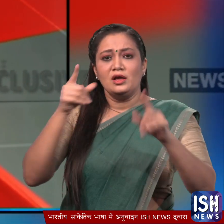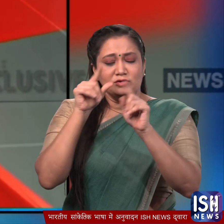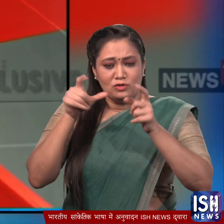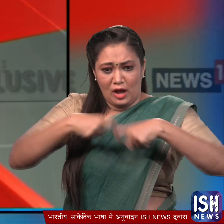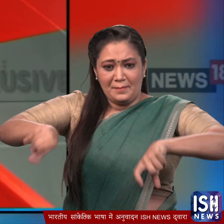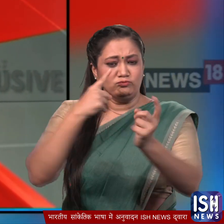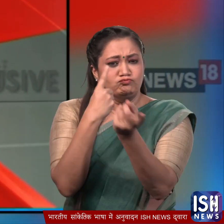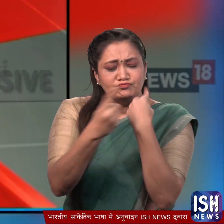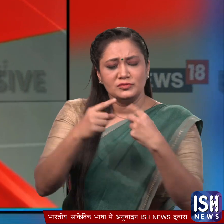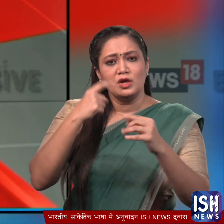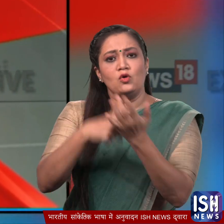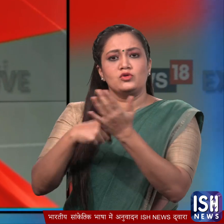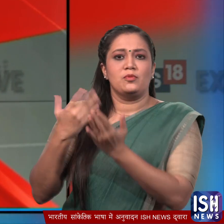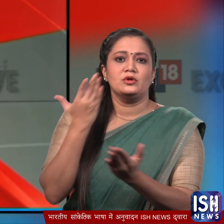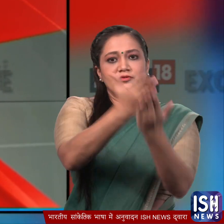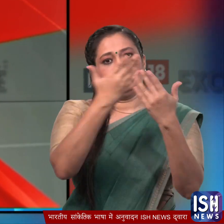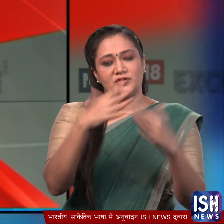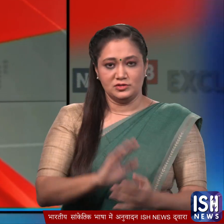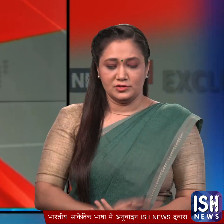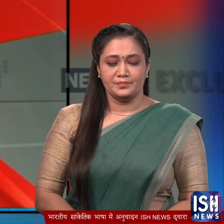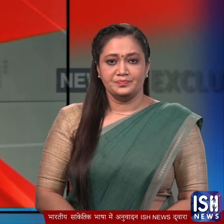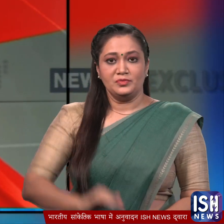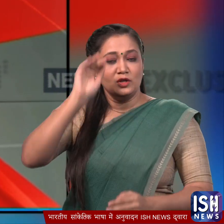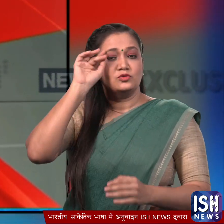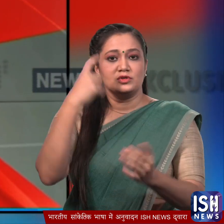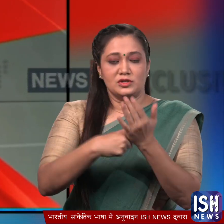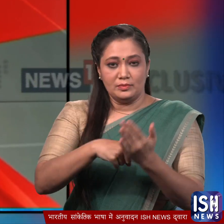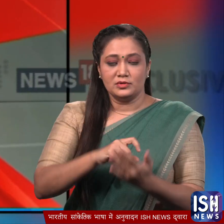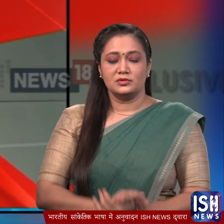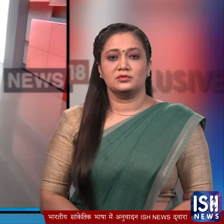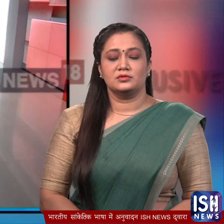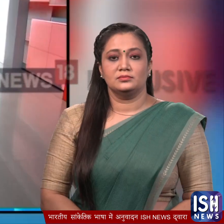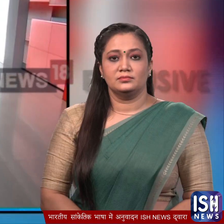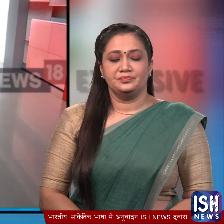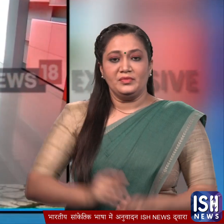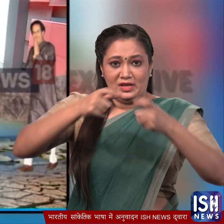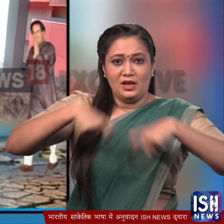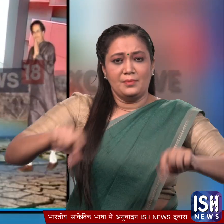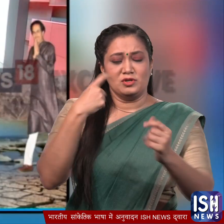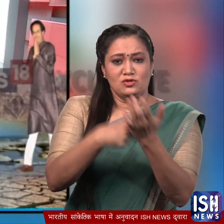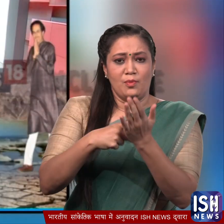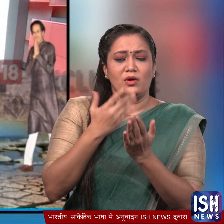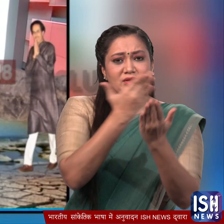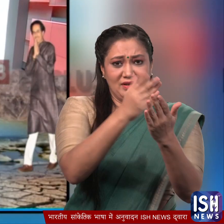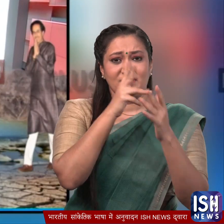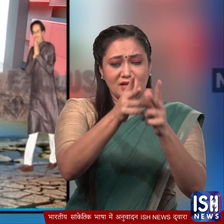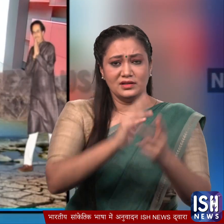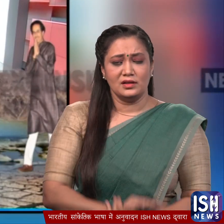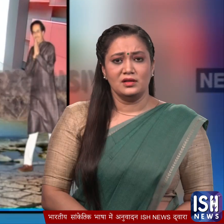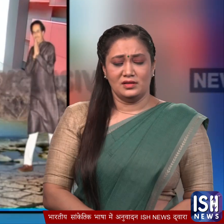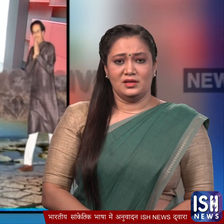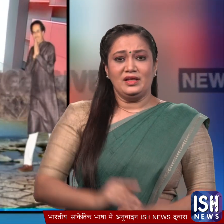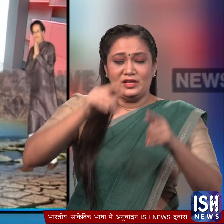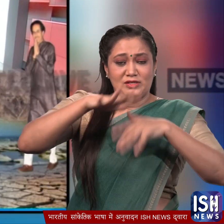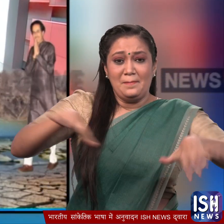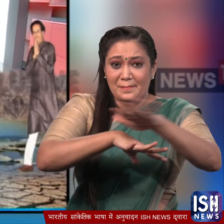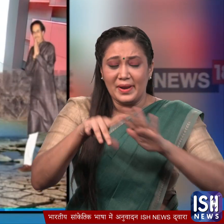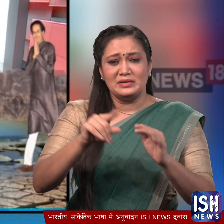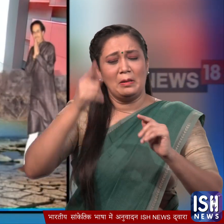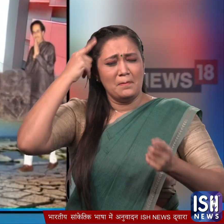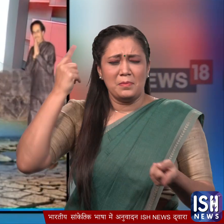इलाकों को निशाना बनाने की फिराक में। न्यूज़ 18 के नीतीश कुमार की रिपोर्ट है कि आरएसपुरा सेक्टर से LOC पार करके लश्कर तैयबा